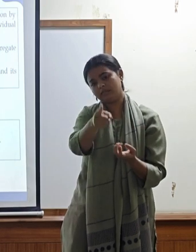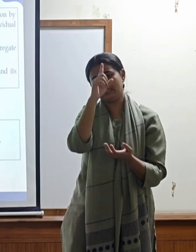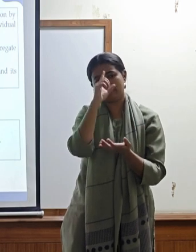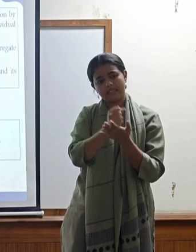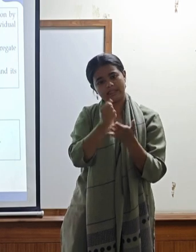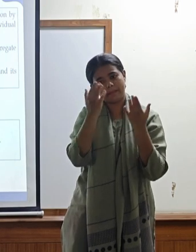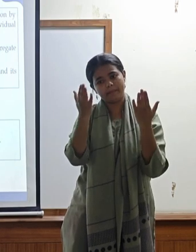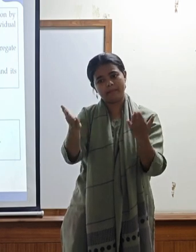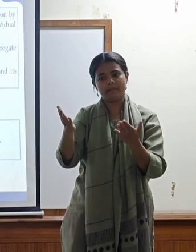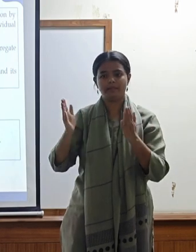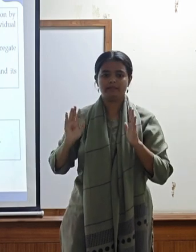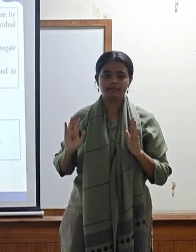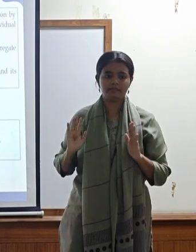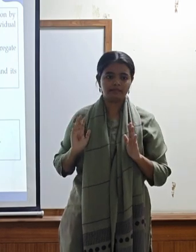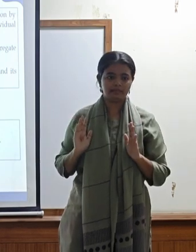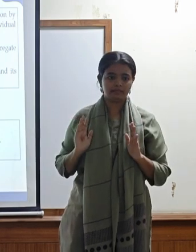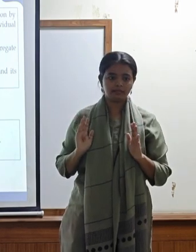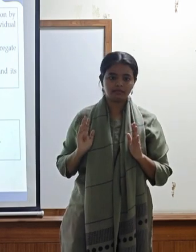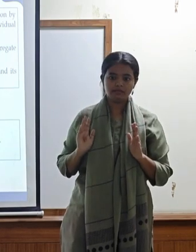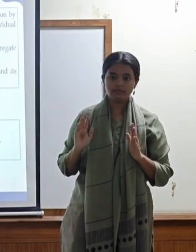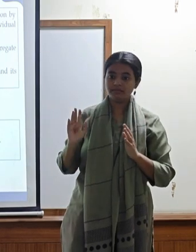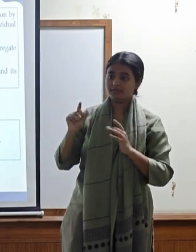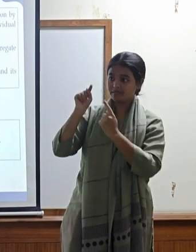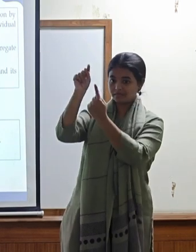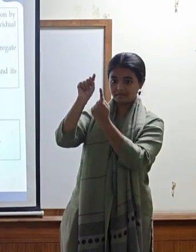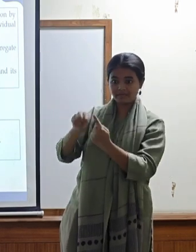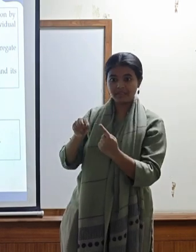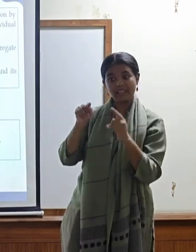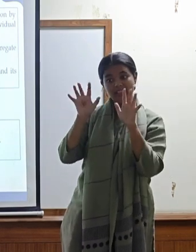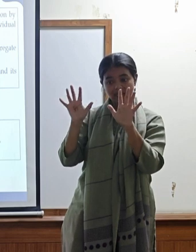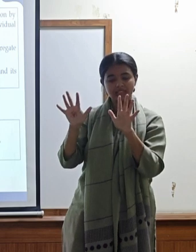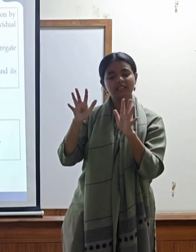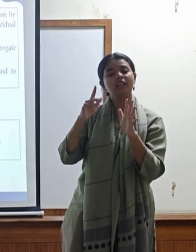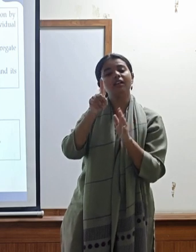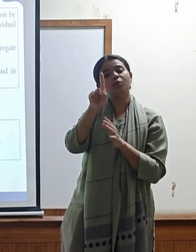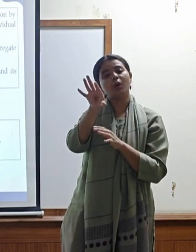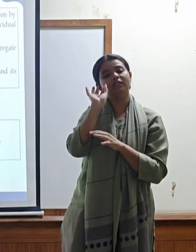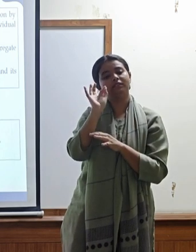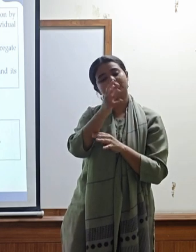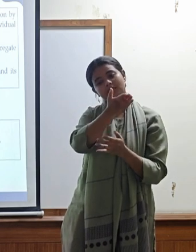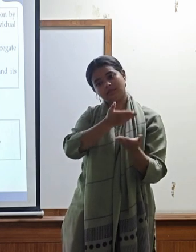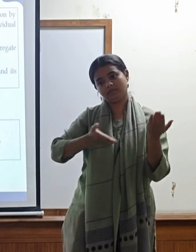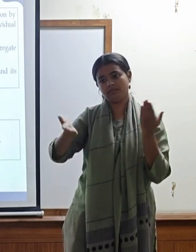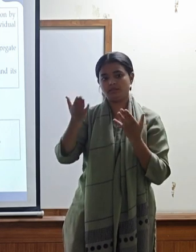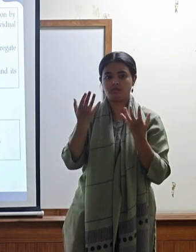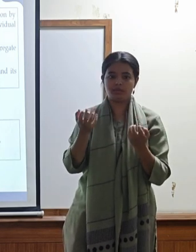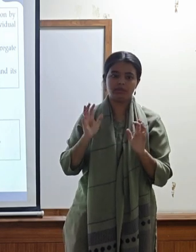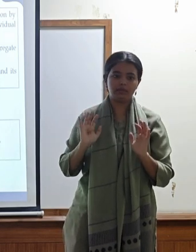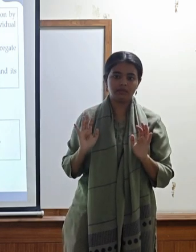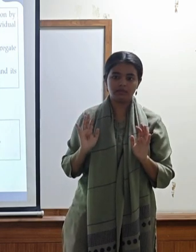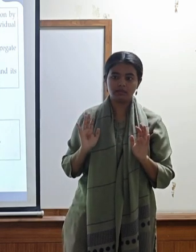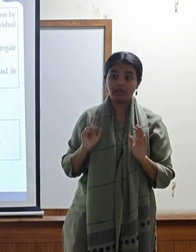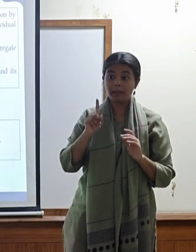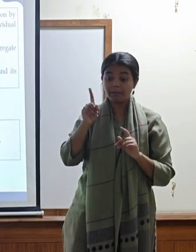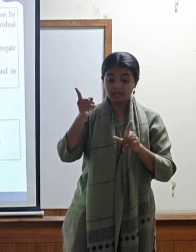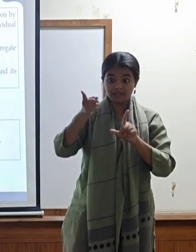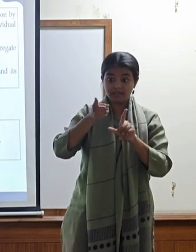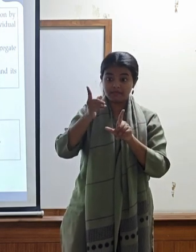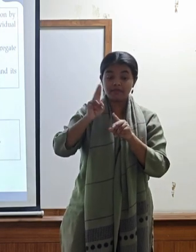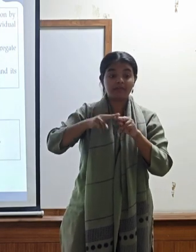इन 10 पेंशन फंड में से आप किसी भी एक पेंशन फंड को चूज कर सकते हो, एक बार एक फाइनेंशियल ईयर। आप